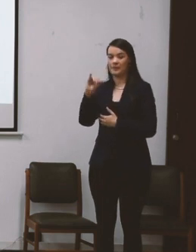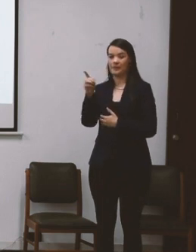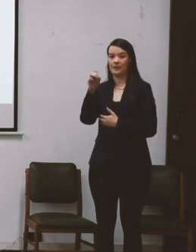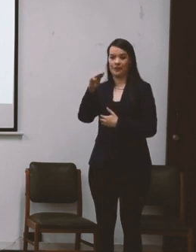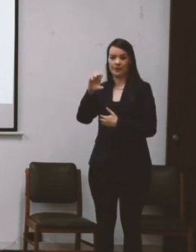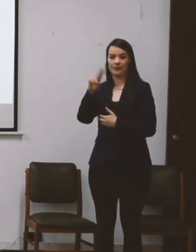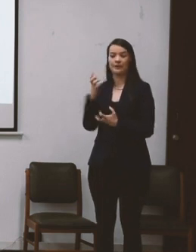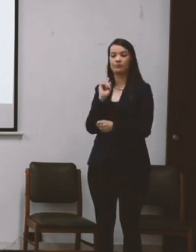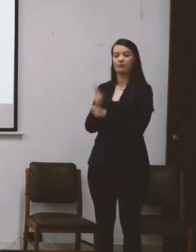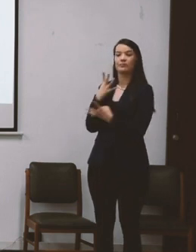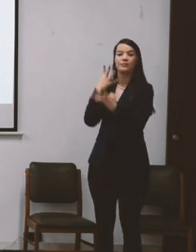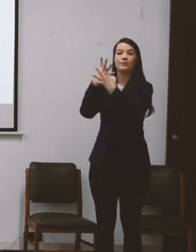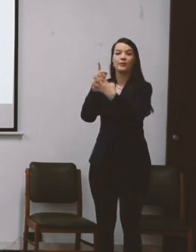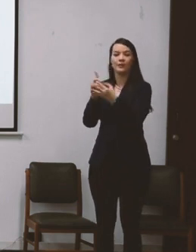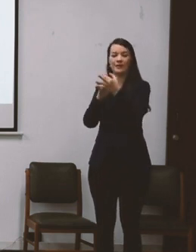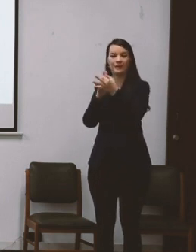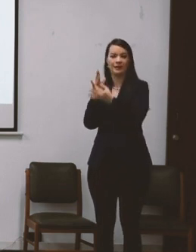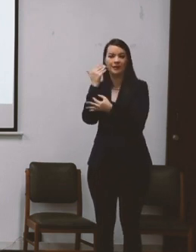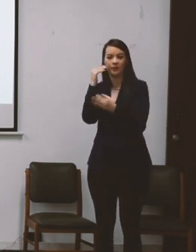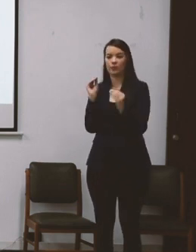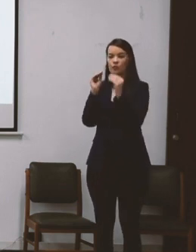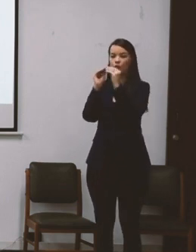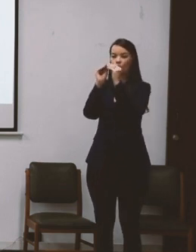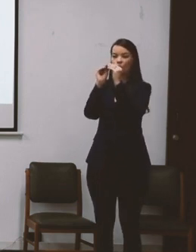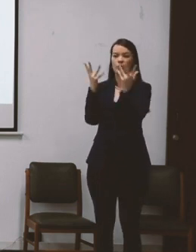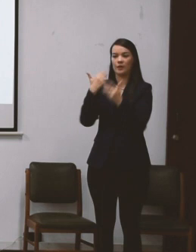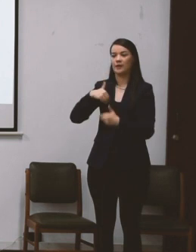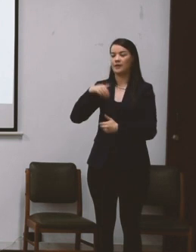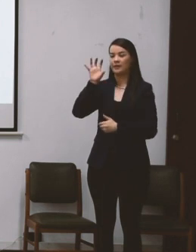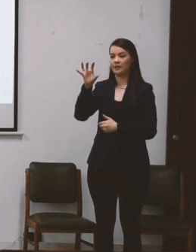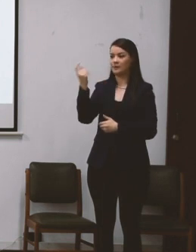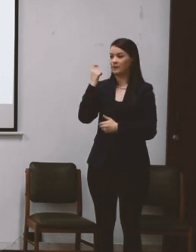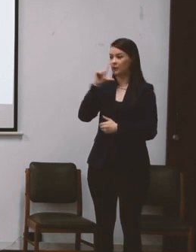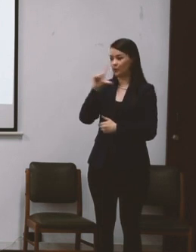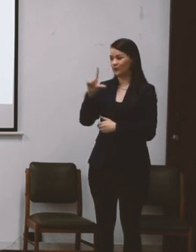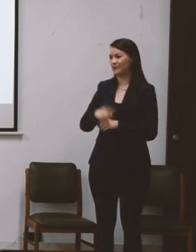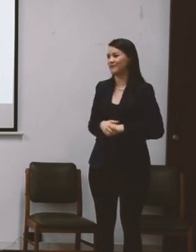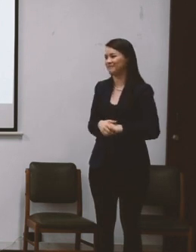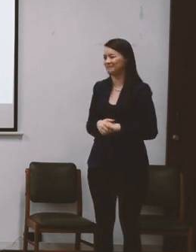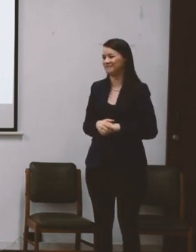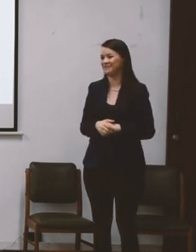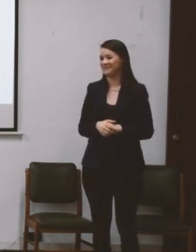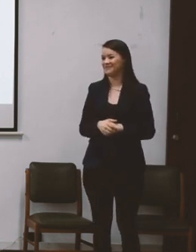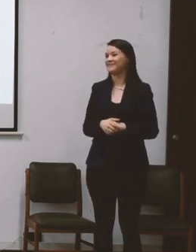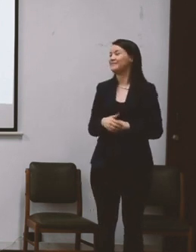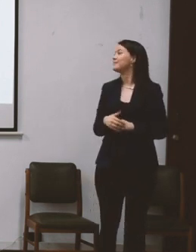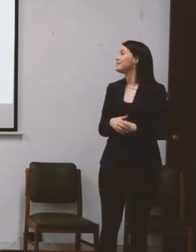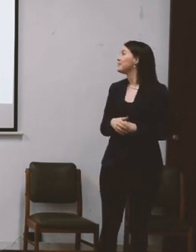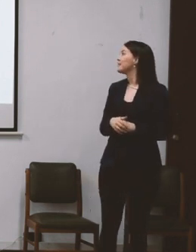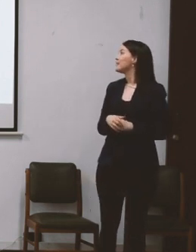esposa Rocío Girat en los labios. Eso se dio en Argentina en reciente julio, ¿no? Mientras